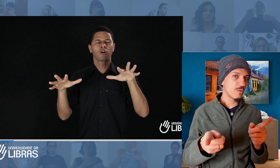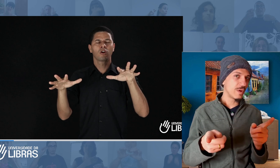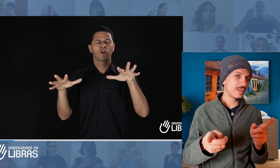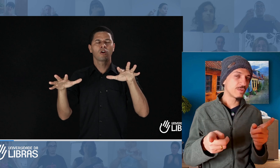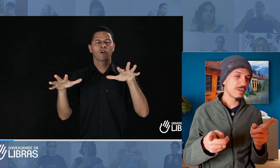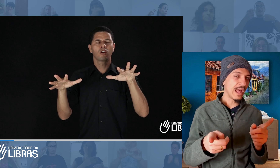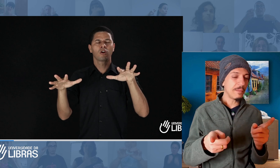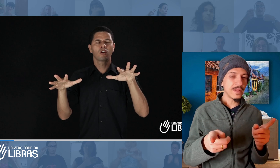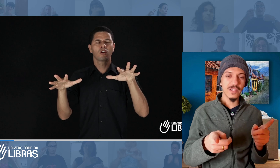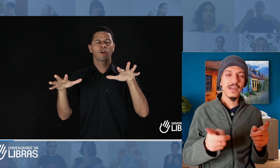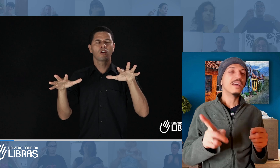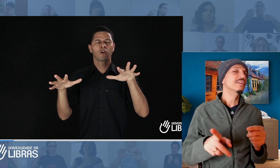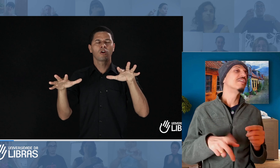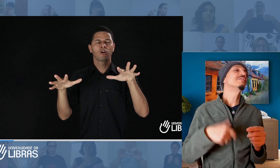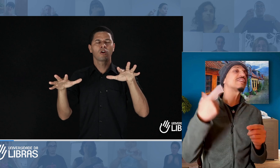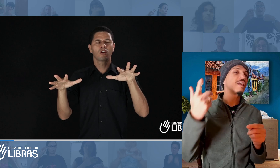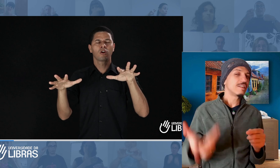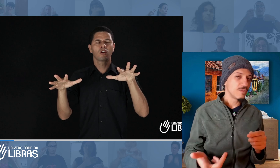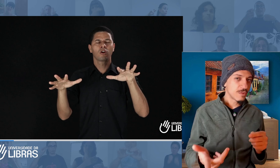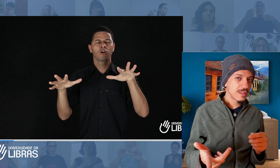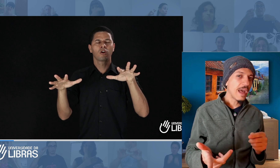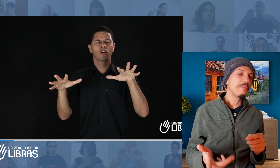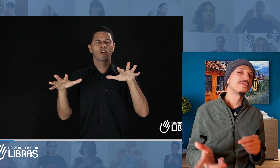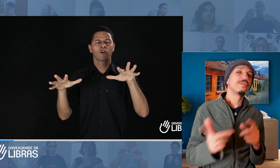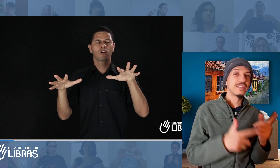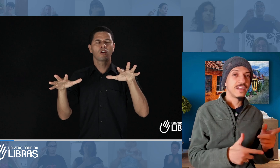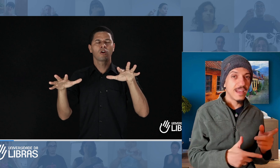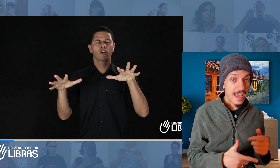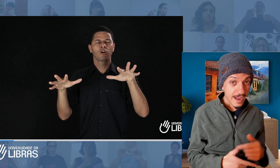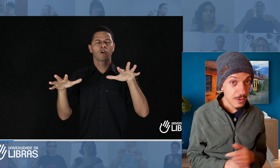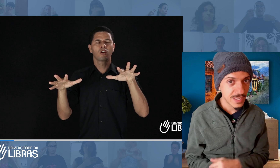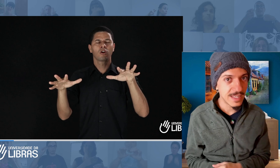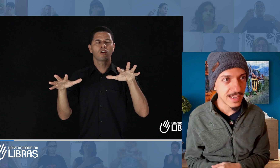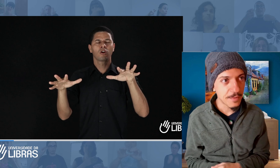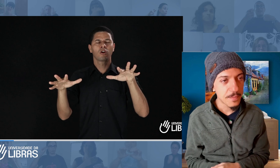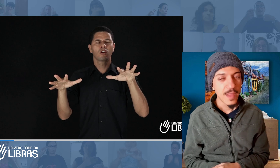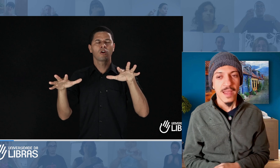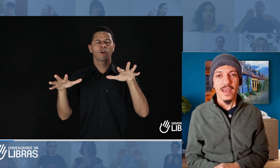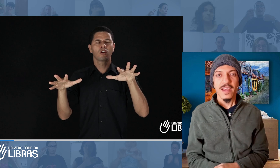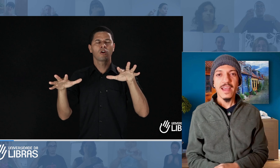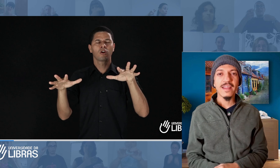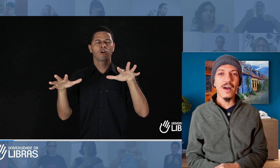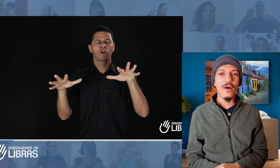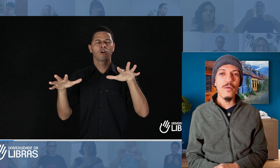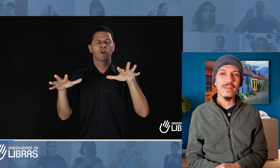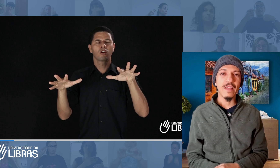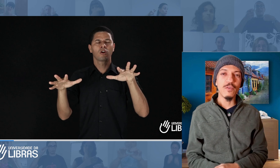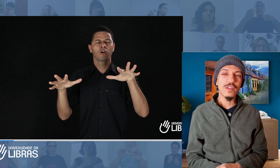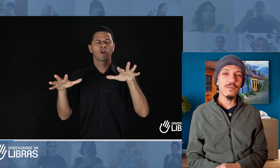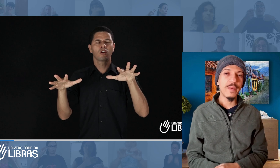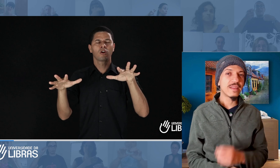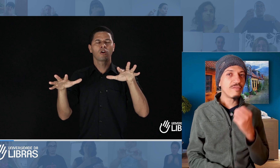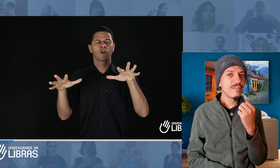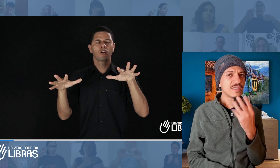outro intérprete, tinha a vez que era esse outro intérprete, tinha a vez que era eu que sinalizava. E então, teve um outro momento que ele fez assim,